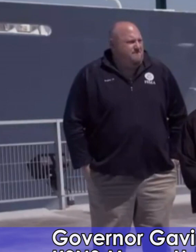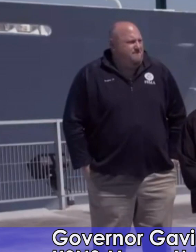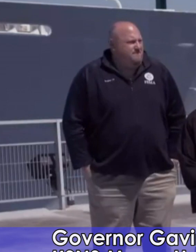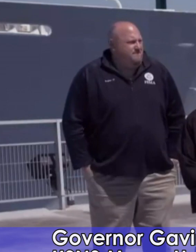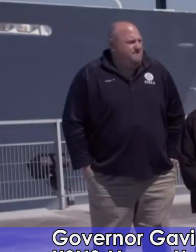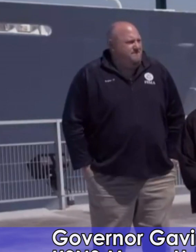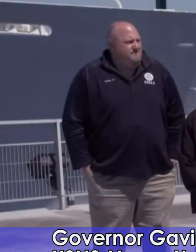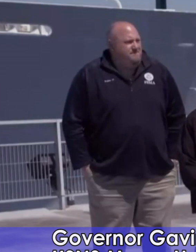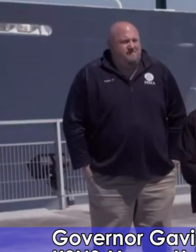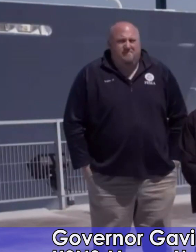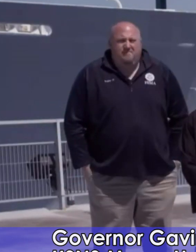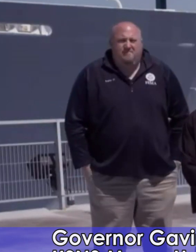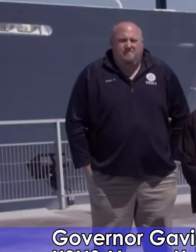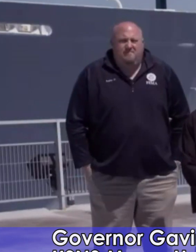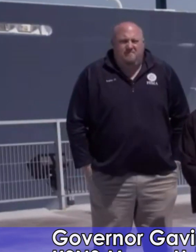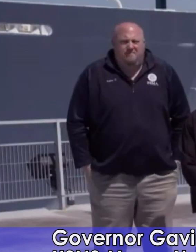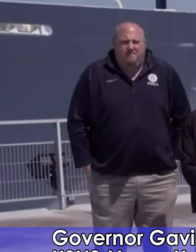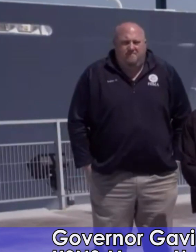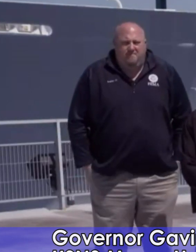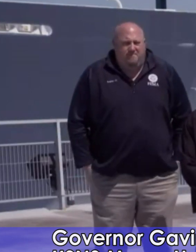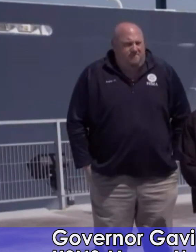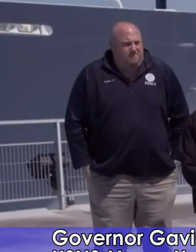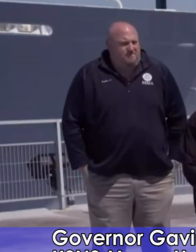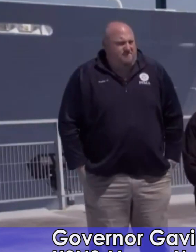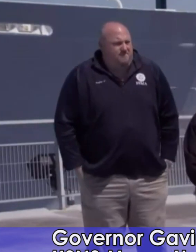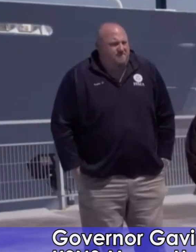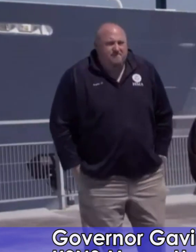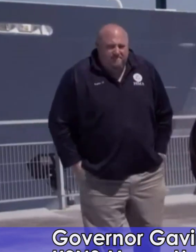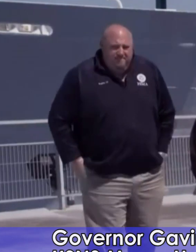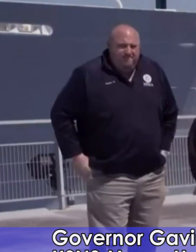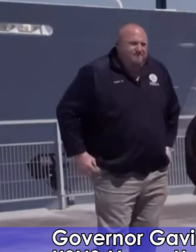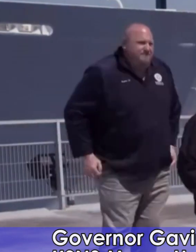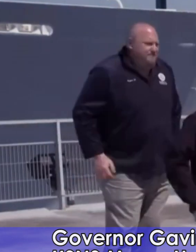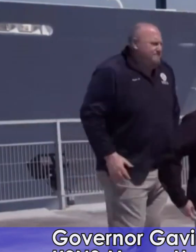esta crisis también. Muchísimas gracias. Thank you.